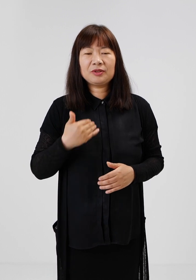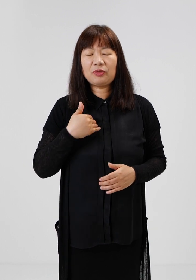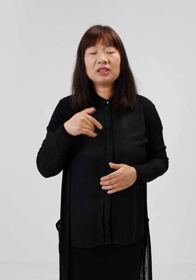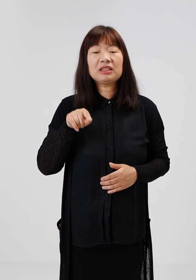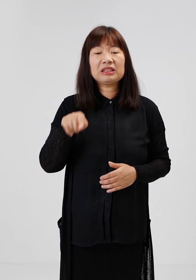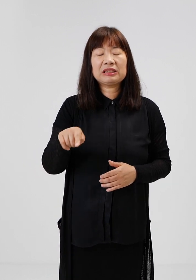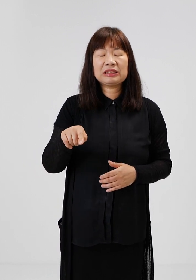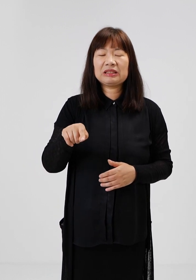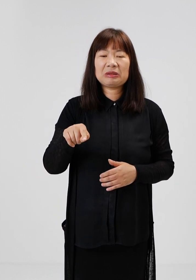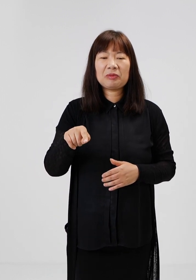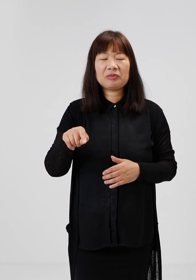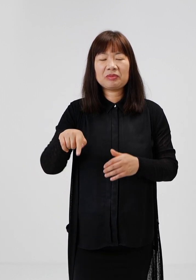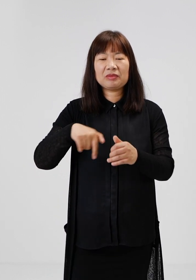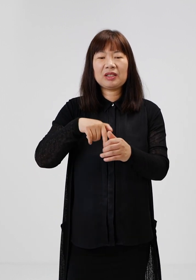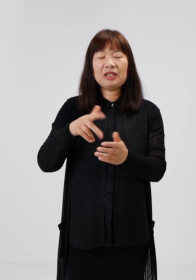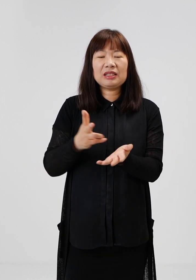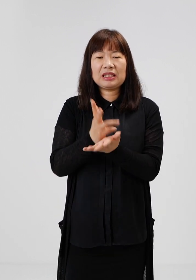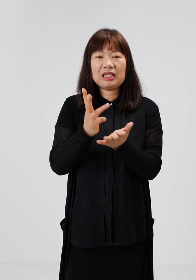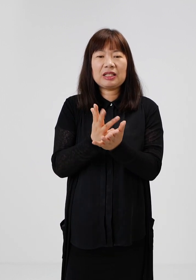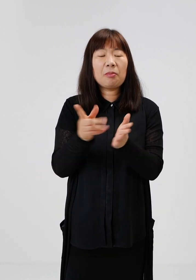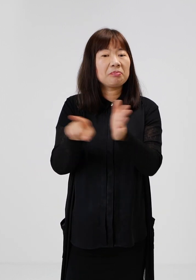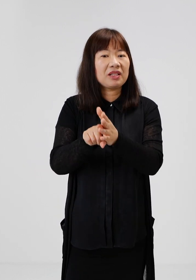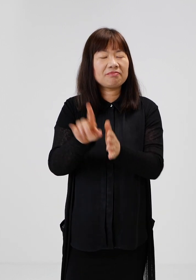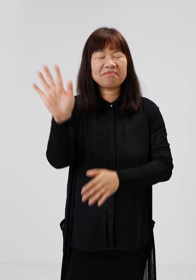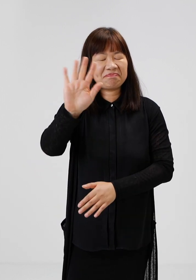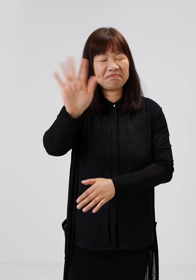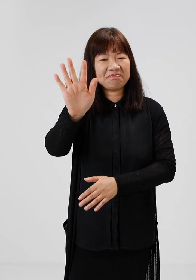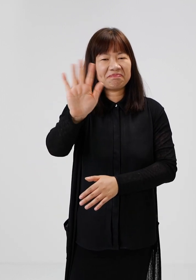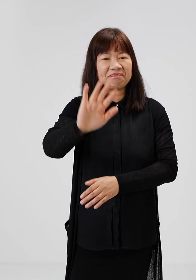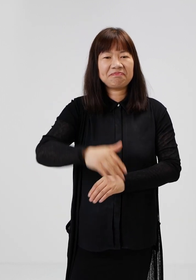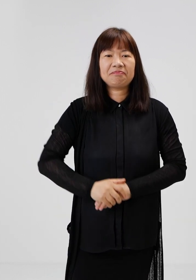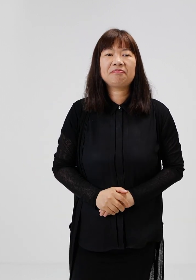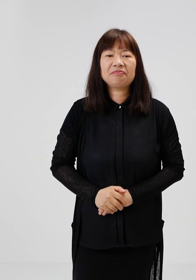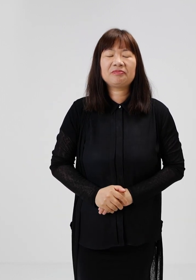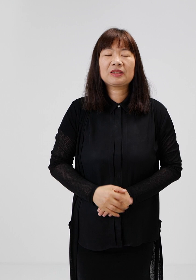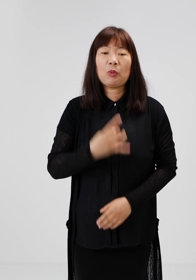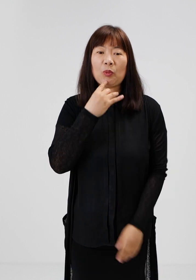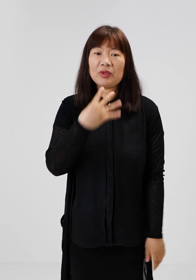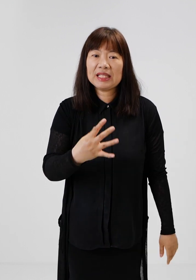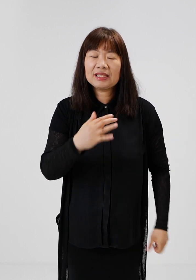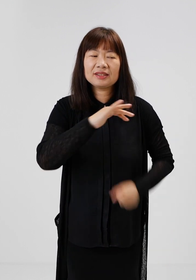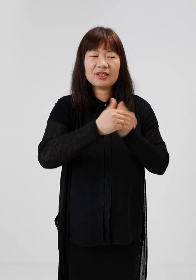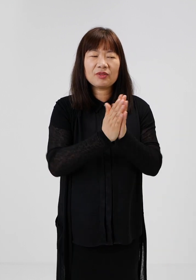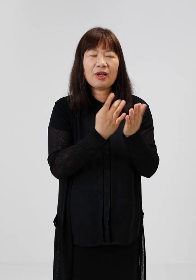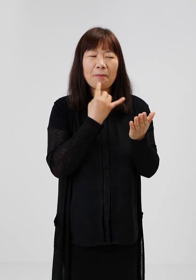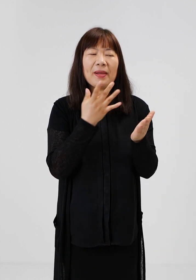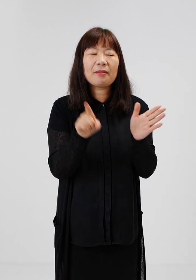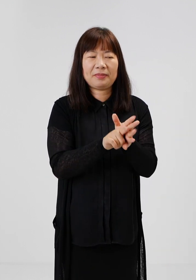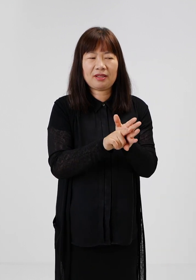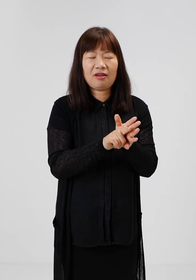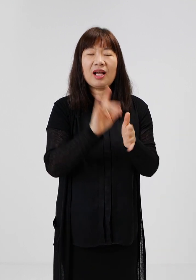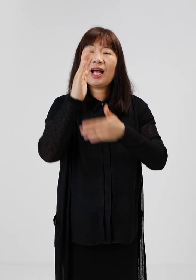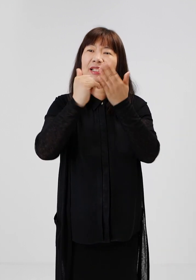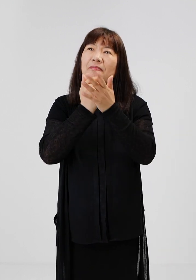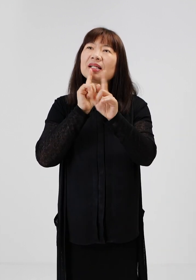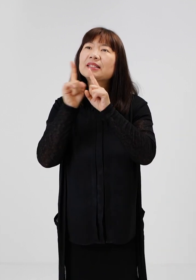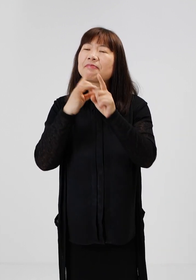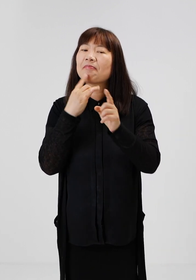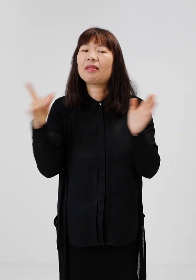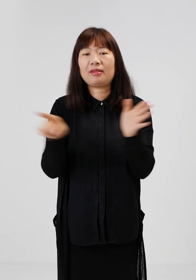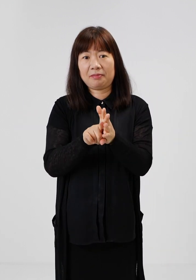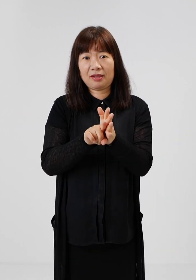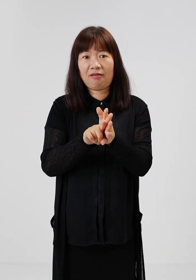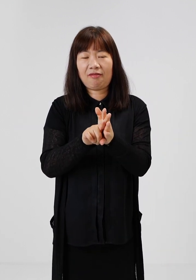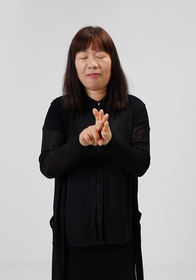안 믿습니다. 사주팔자 안 믿습니다. 오로지 성경만 믿어요. 자,